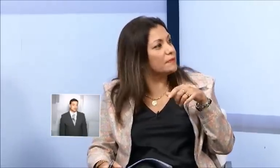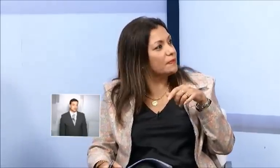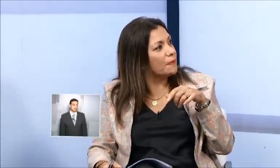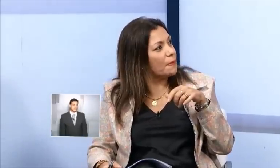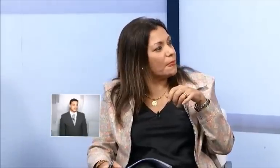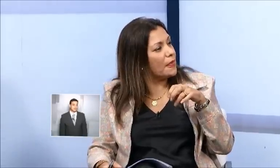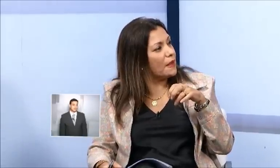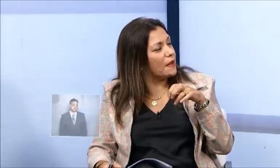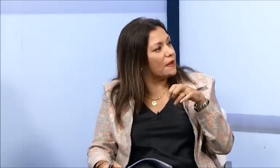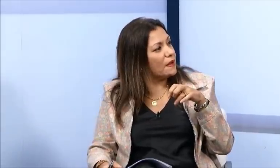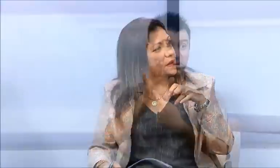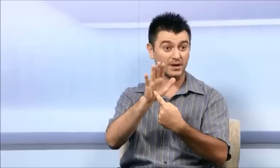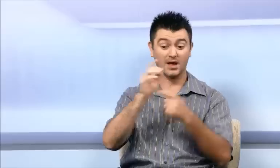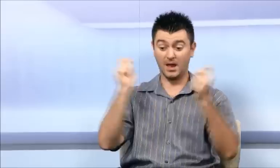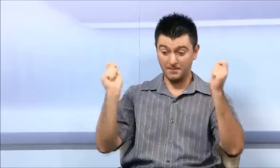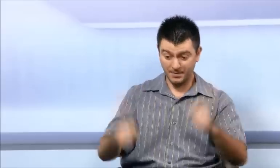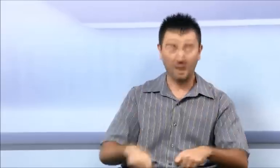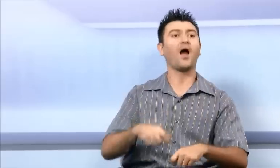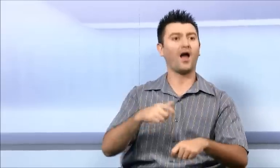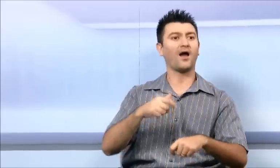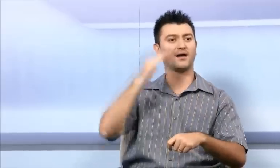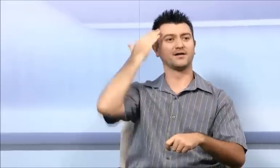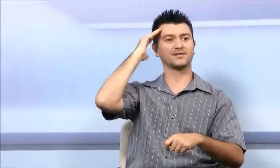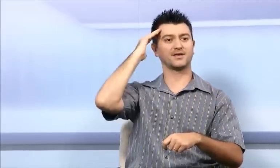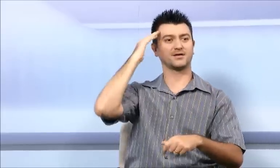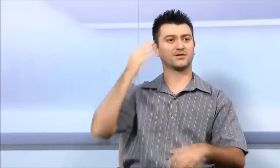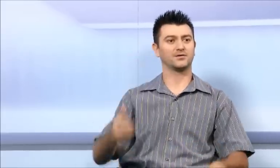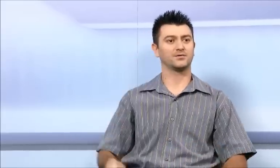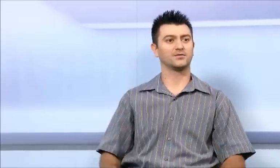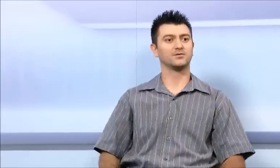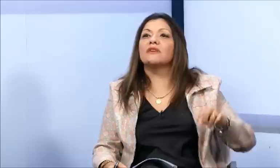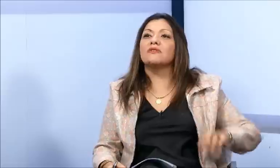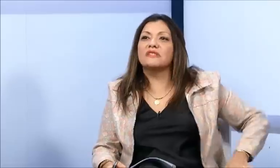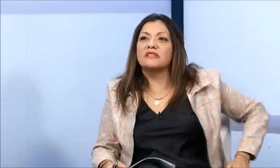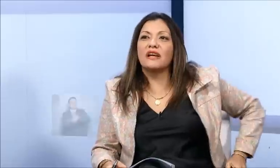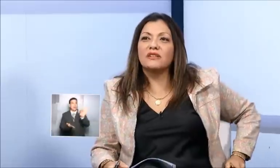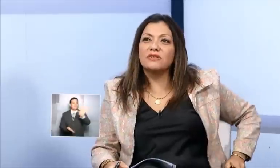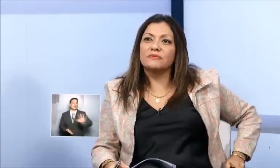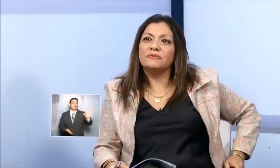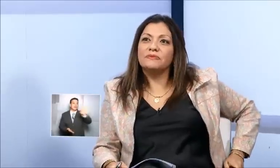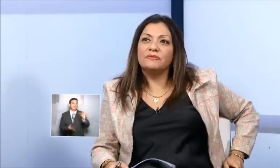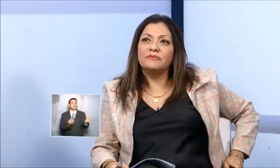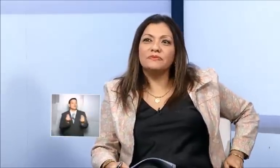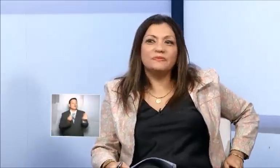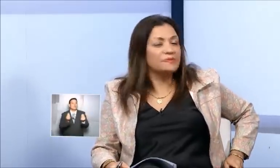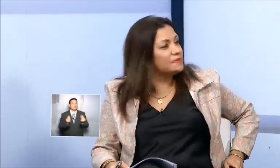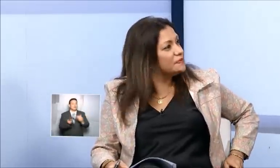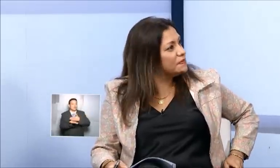ele. isso mostrou que ele mesmo sendo surdo, ele tinha capacidade. E como é que foi chegar na universidade?